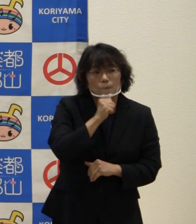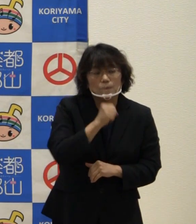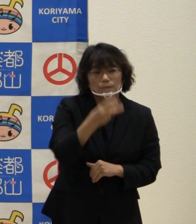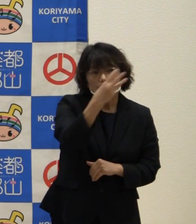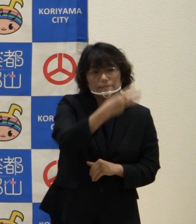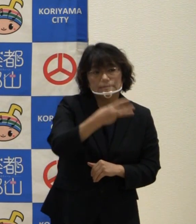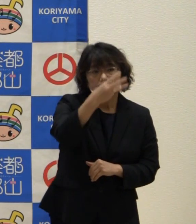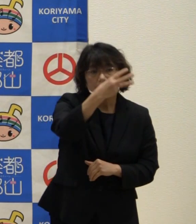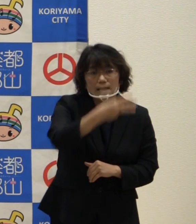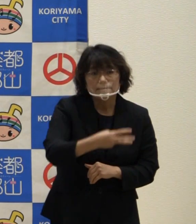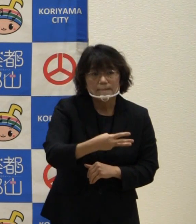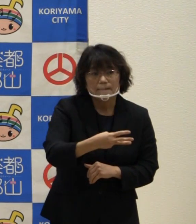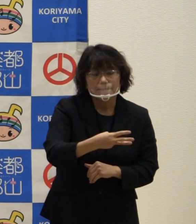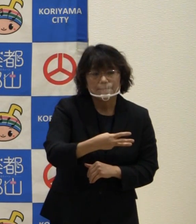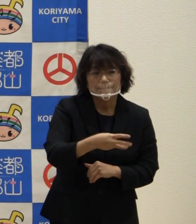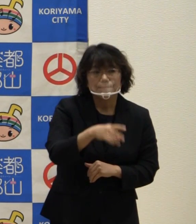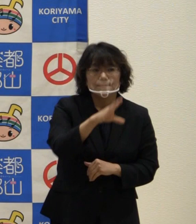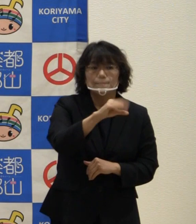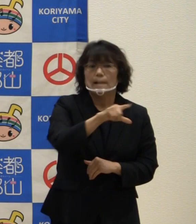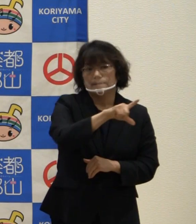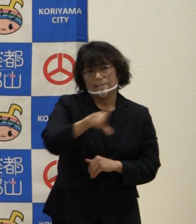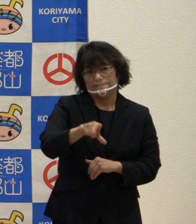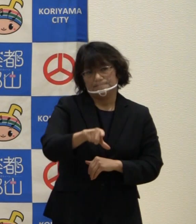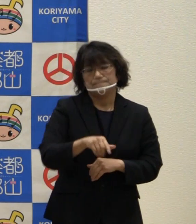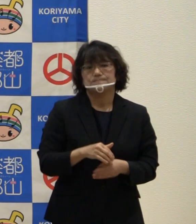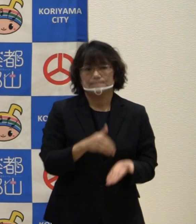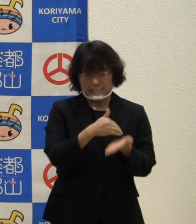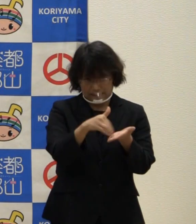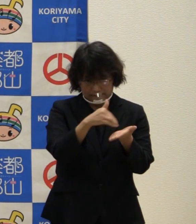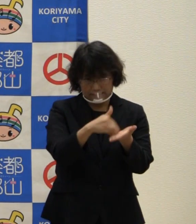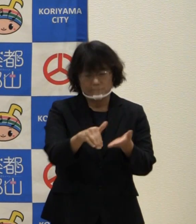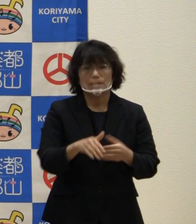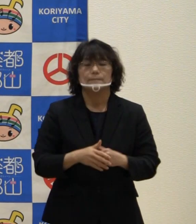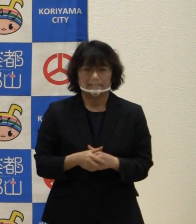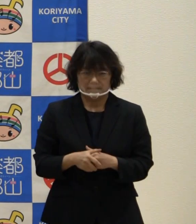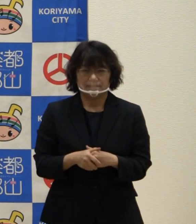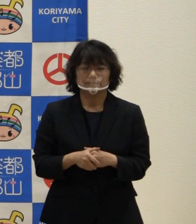5億3089万円を計上しております。で、これもですね、